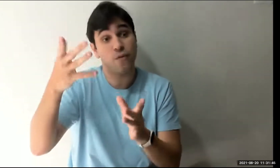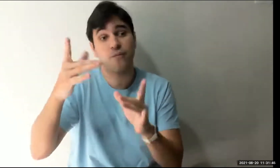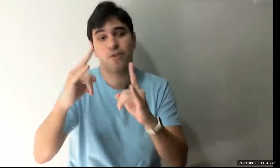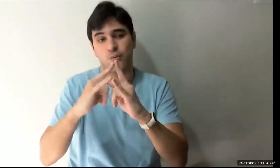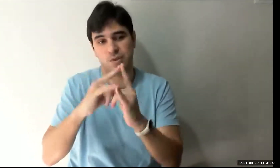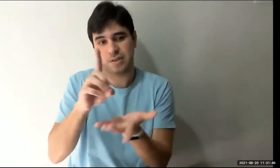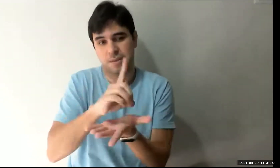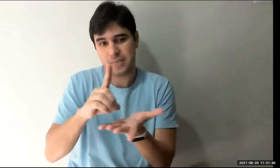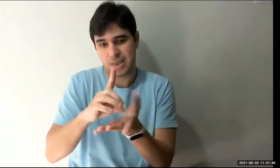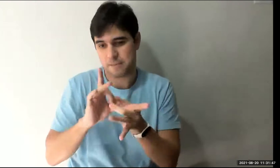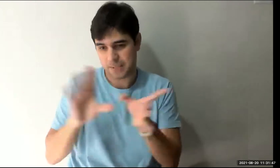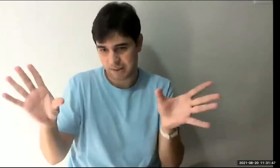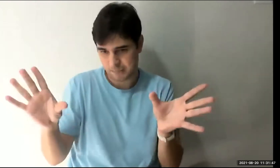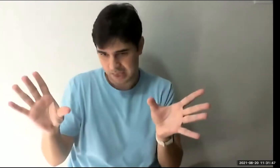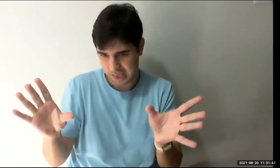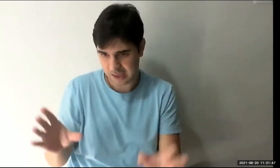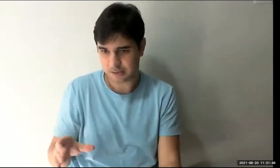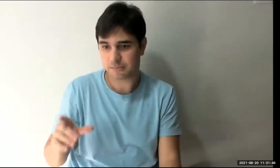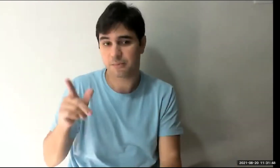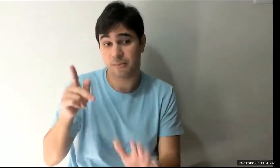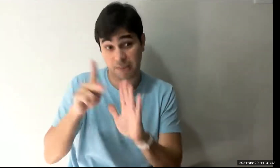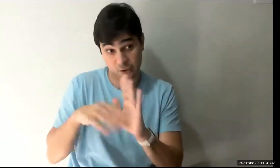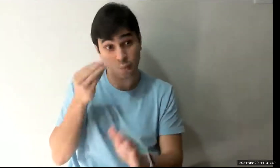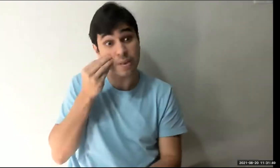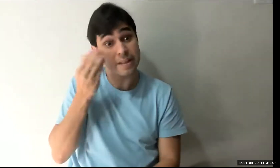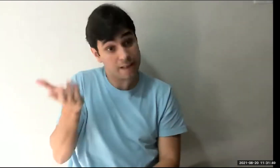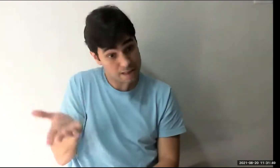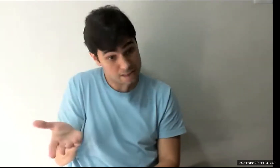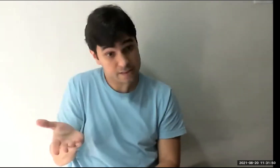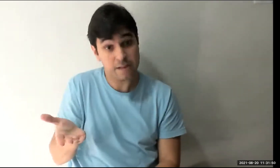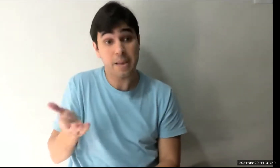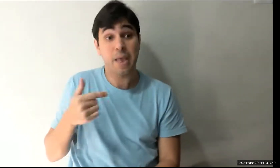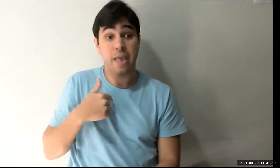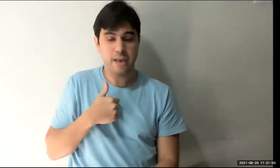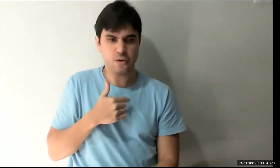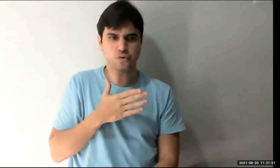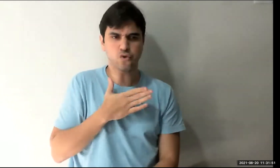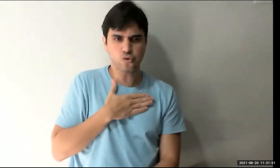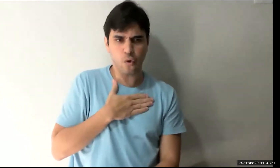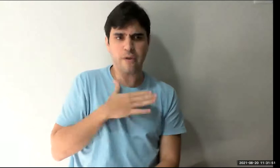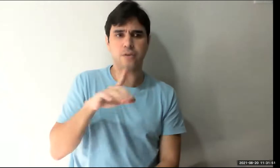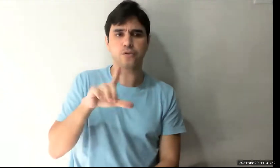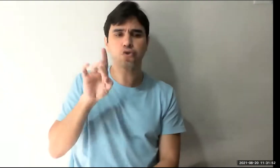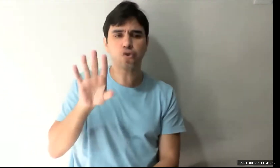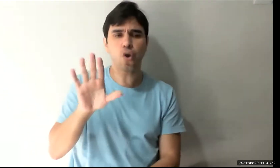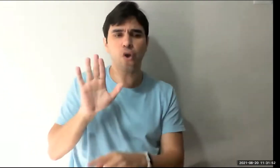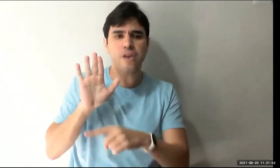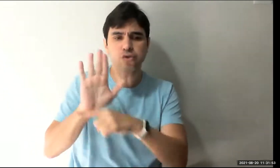forma a apoiar mesmo. E para o DEBASE, como eu falei anteriormente, eu libero a